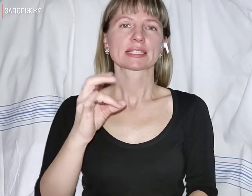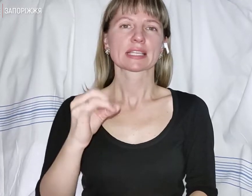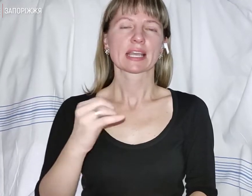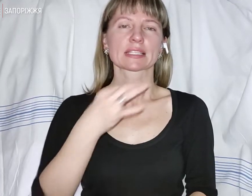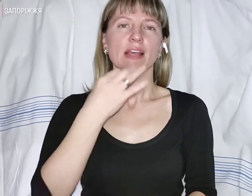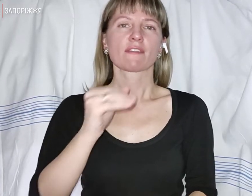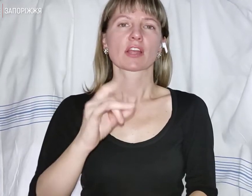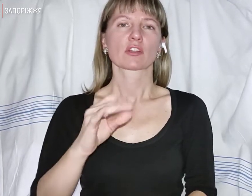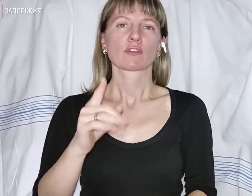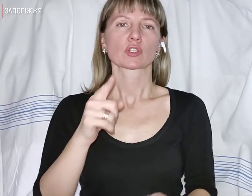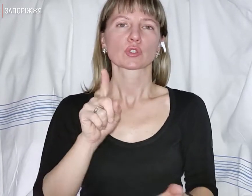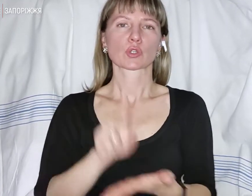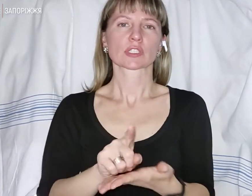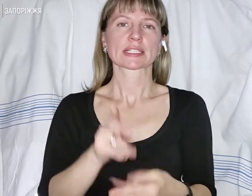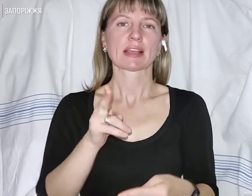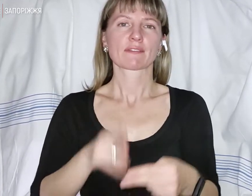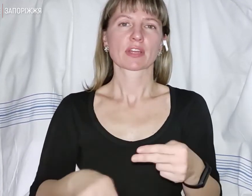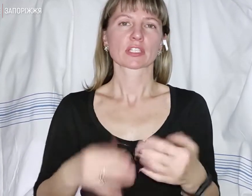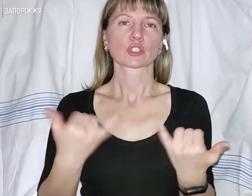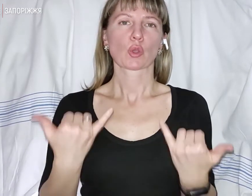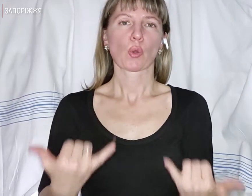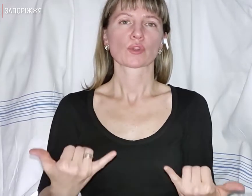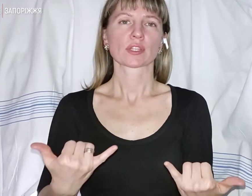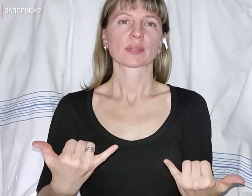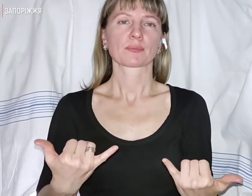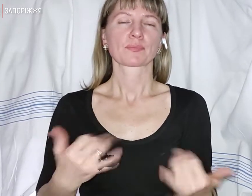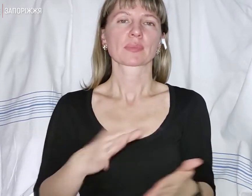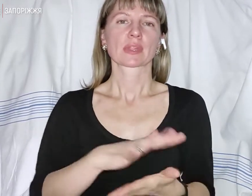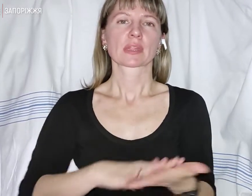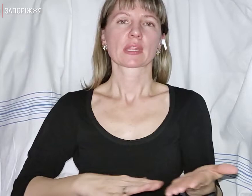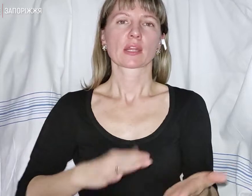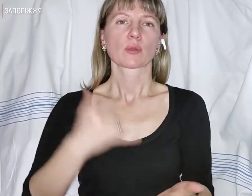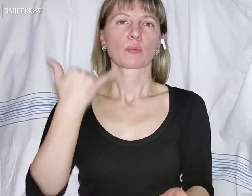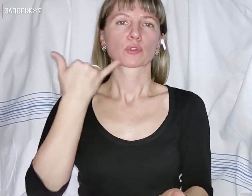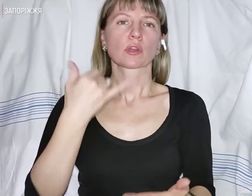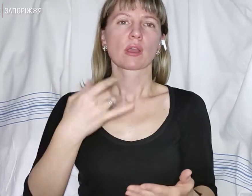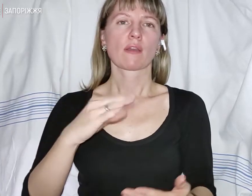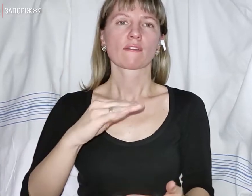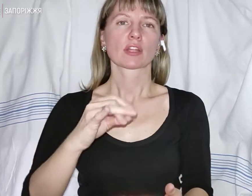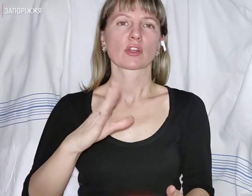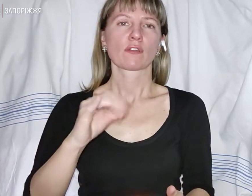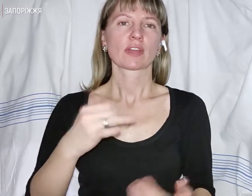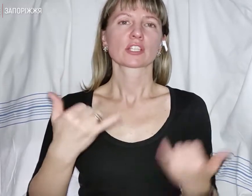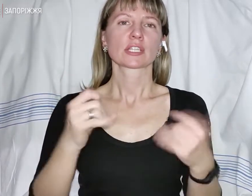Что? Ударил стол, наверное. Иди до мамы. Ты до мамы хочешь?